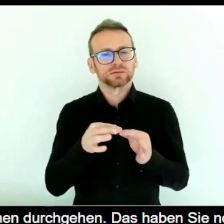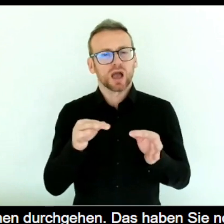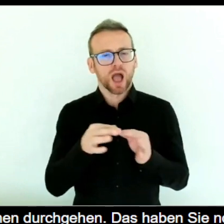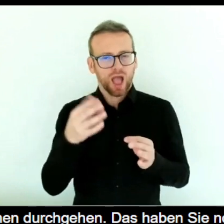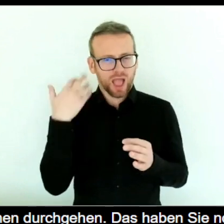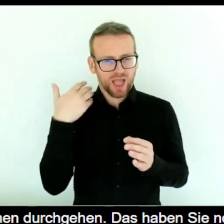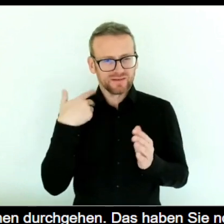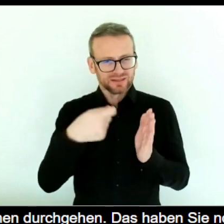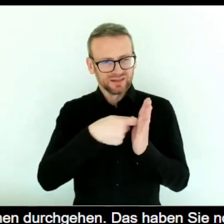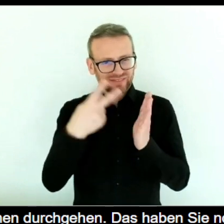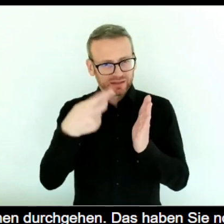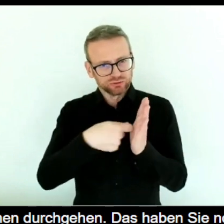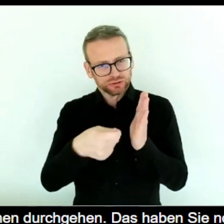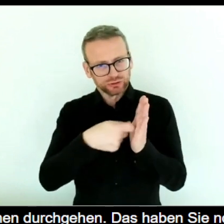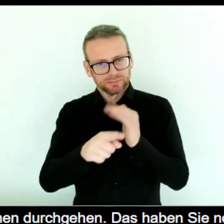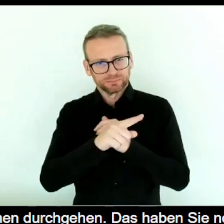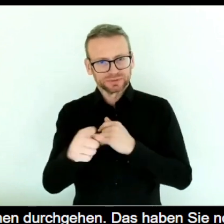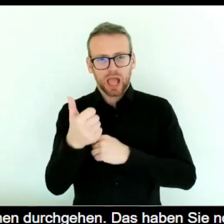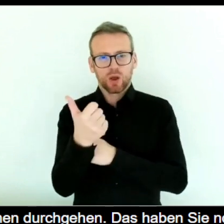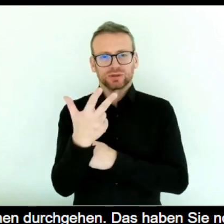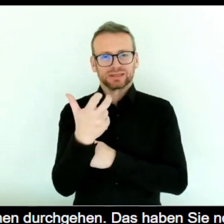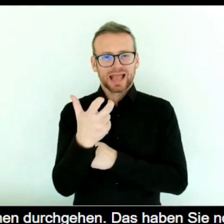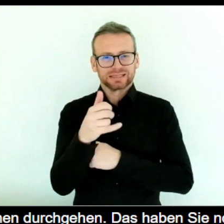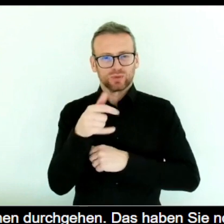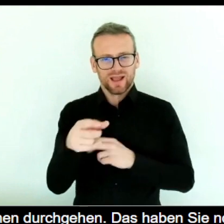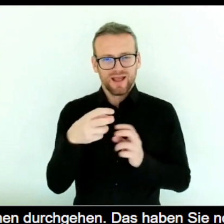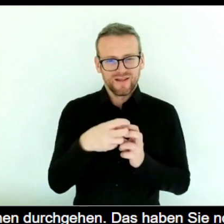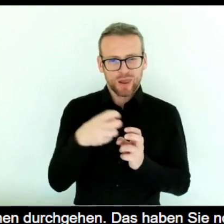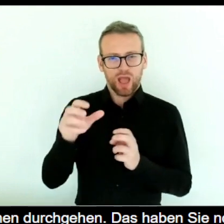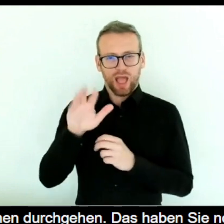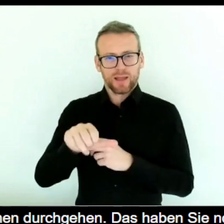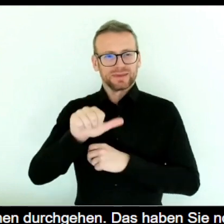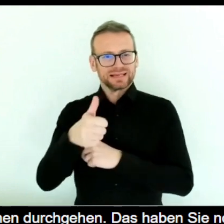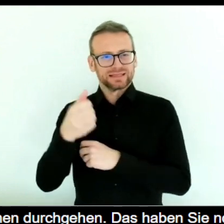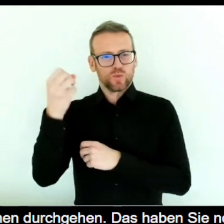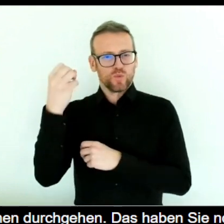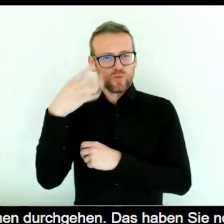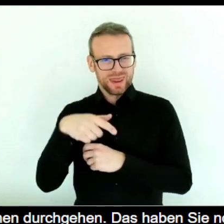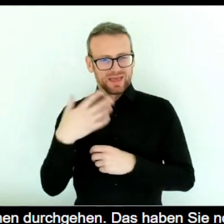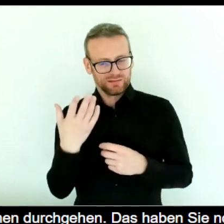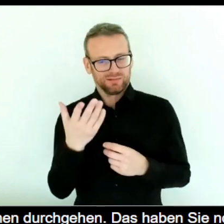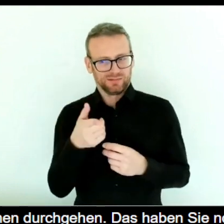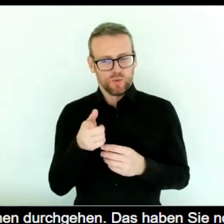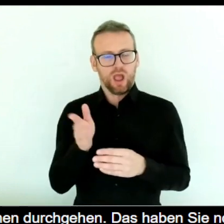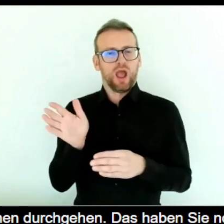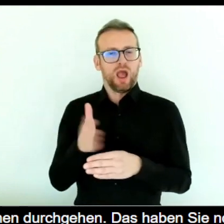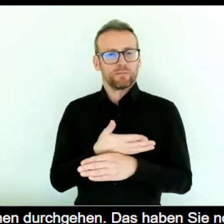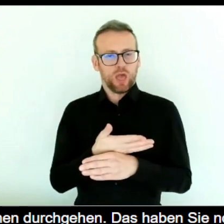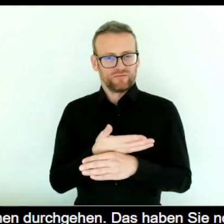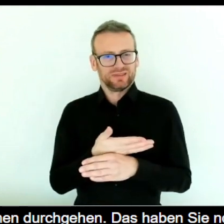die eigentlich nur umgeschichtet werden im Rahmen des sogenannten Gute-Kita-Gesetzes, also für andere Dinge da nicht mehr zur Verfügung stehen.